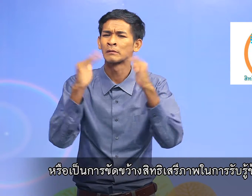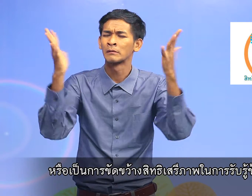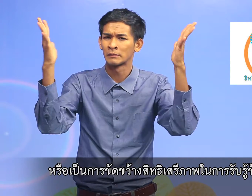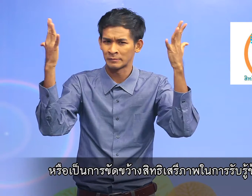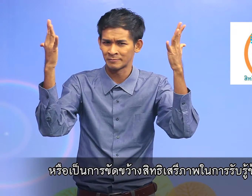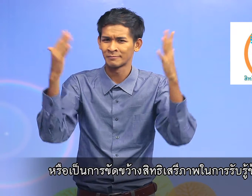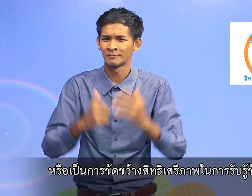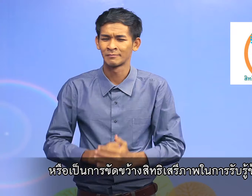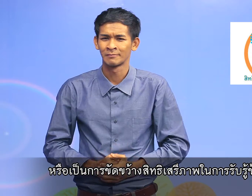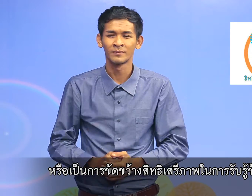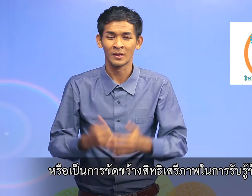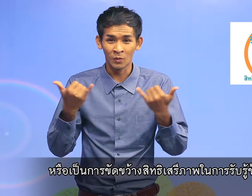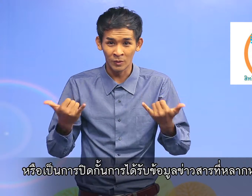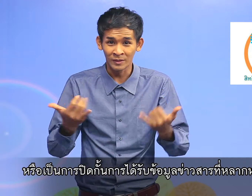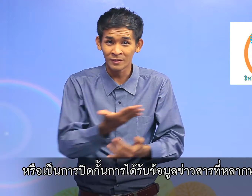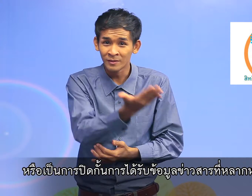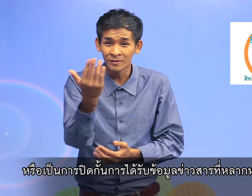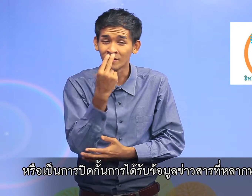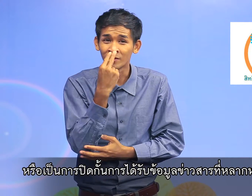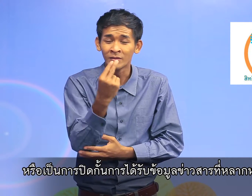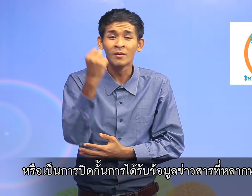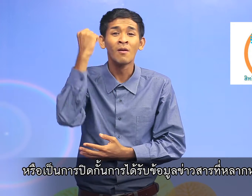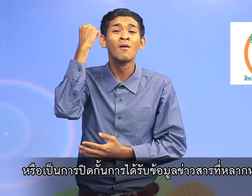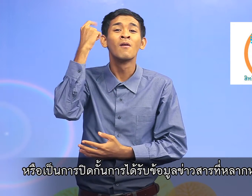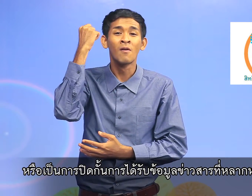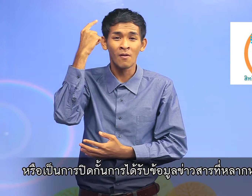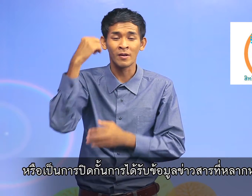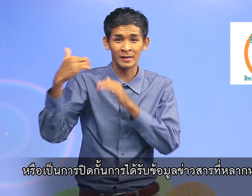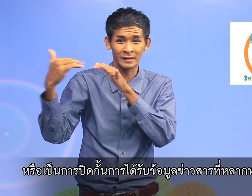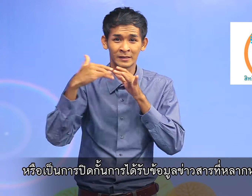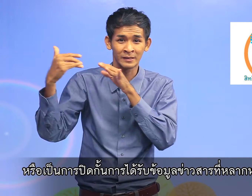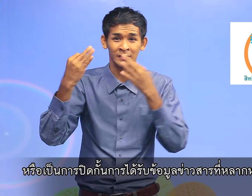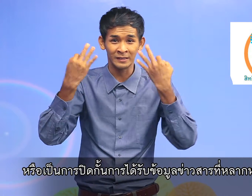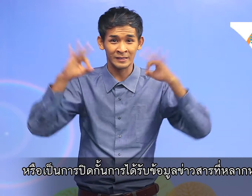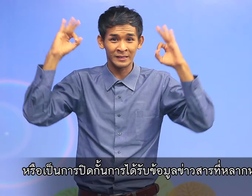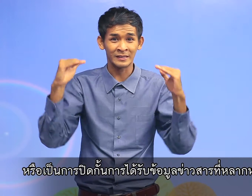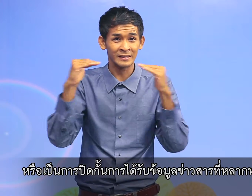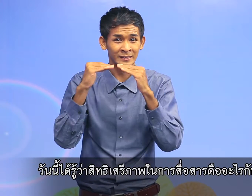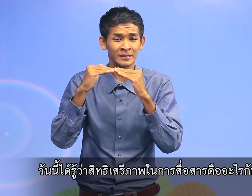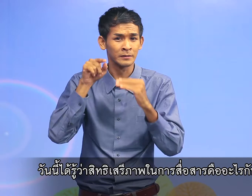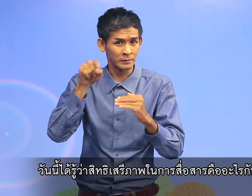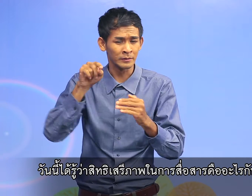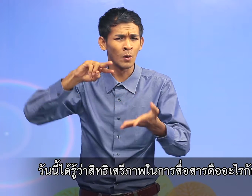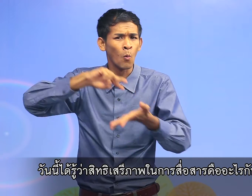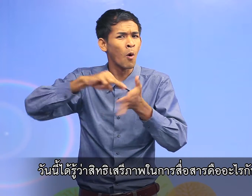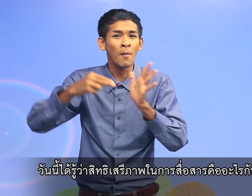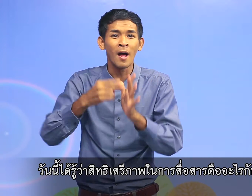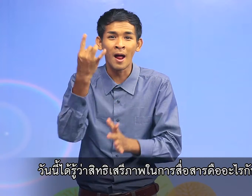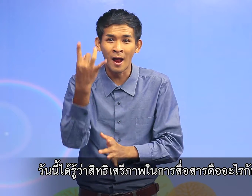การรับรู้ข้อมูลข่าวสารหรือเป็นการปิดกั้นการได้รับข้อมูลข่าวสารที่หลากหลายของประชาชนวันนี้ได้รู้ว่าสิทธิเสรีภาพใน